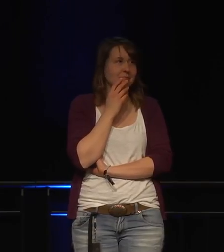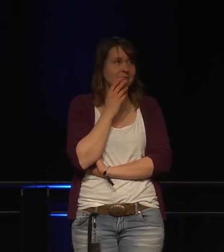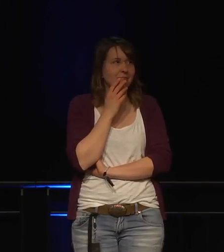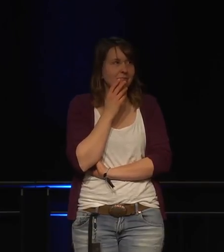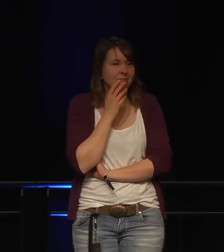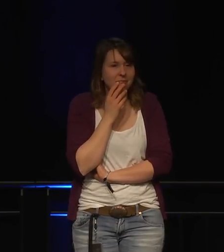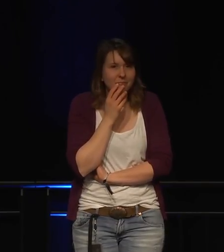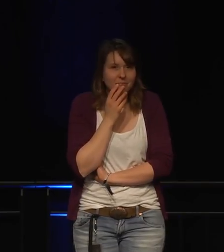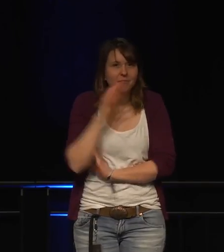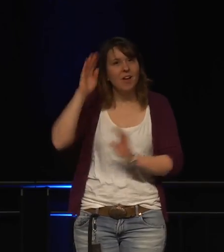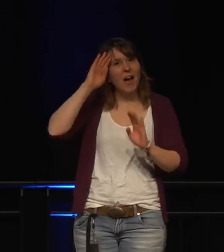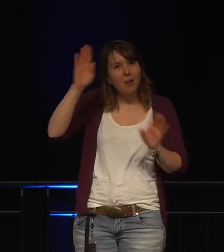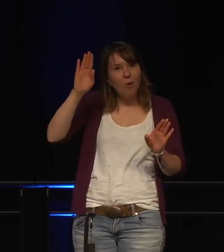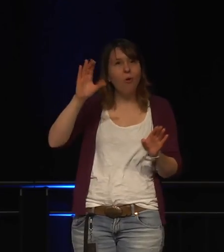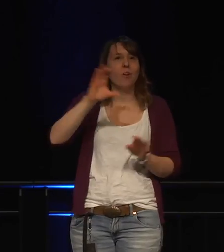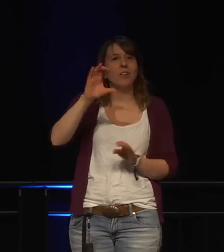Hello. Hola.